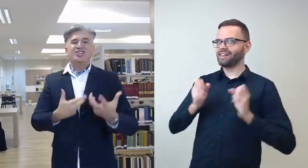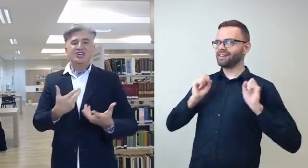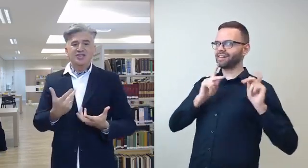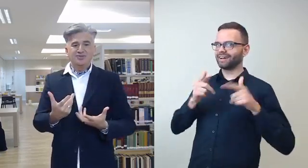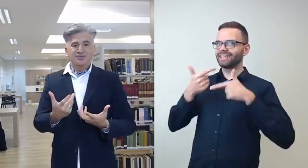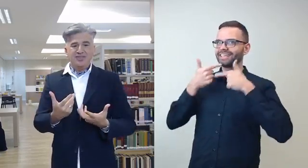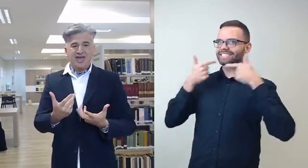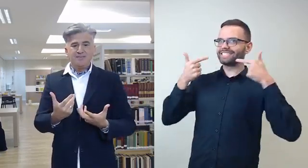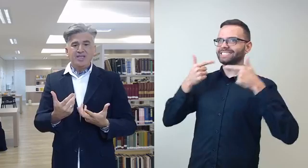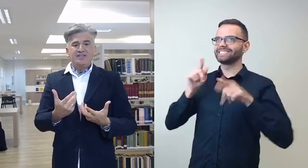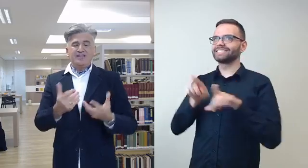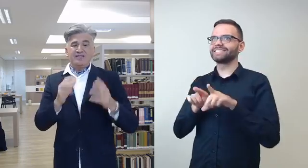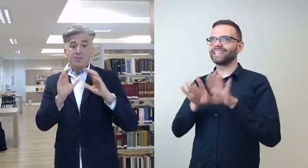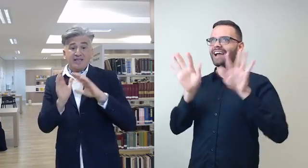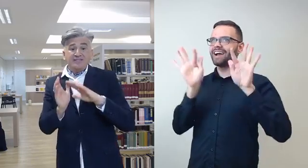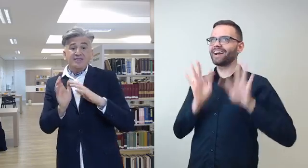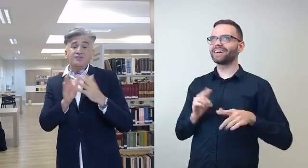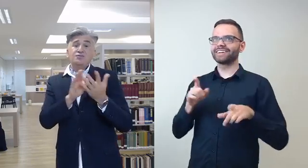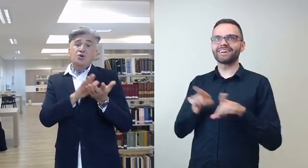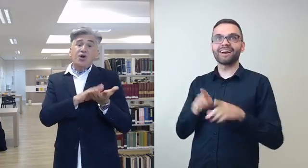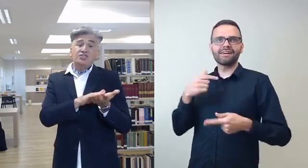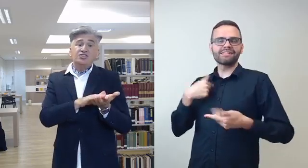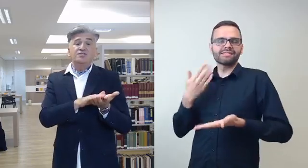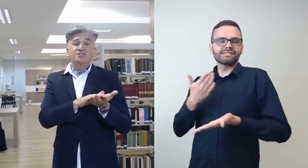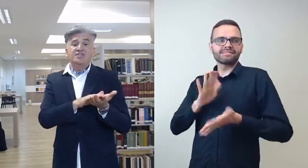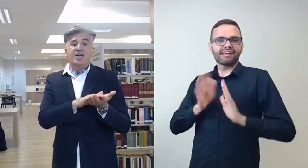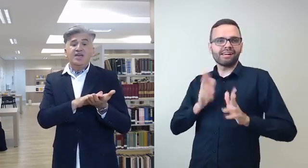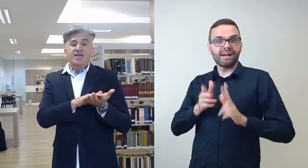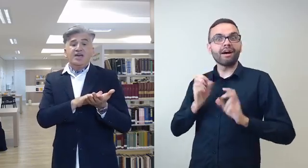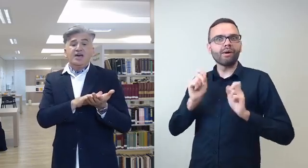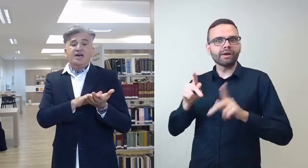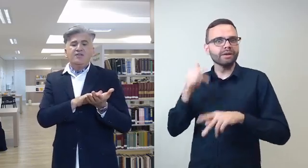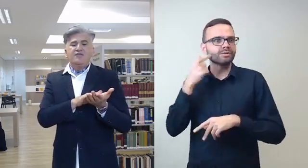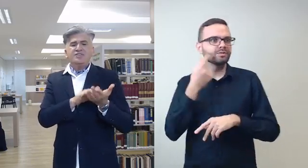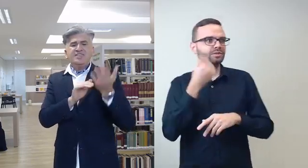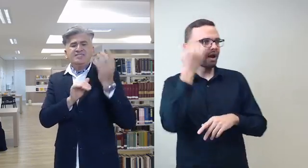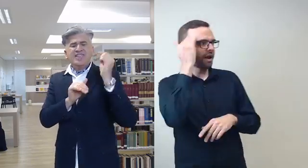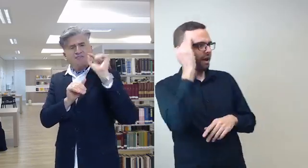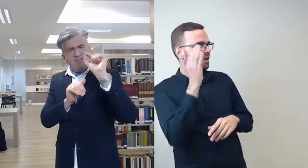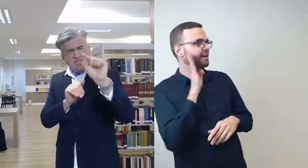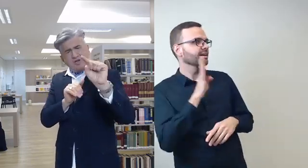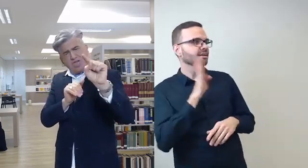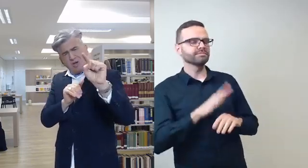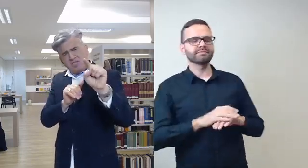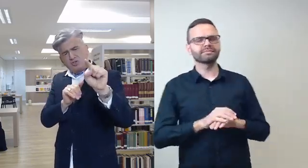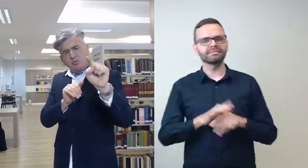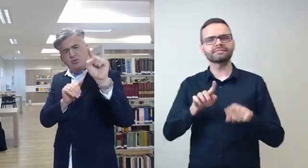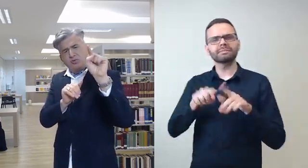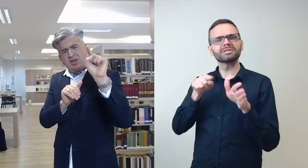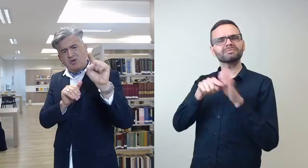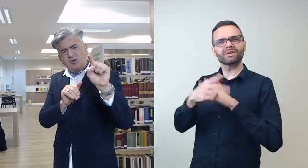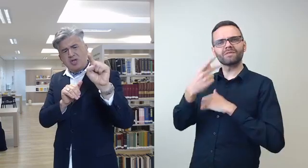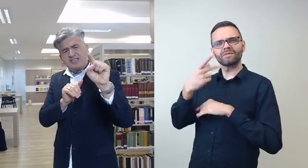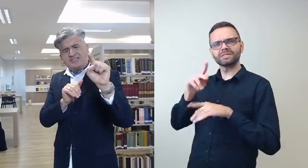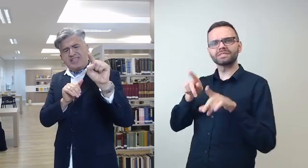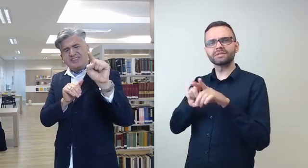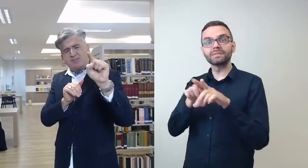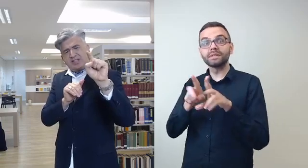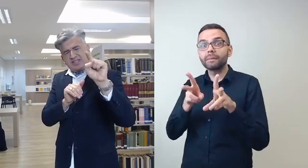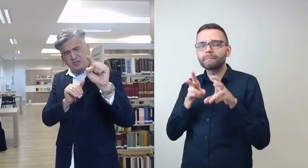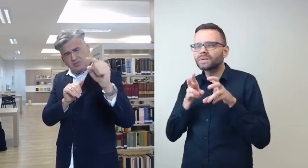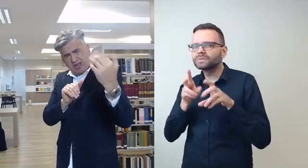está chegando, tá? Se eles são passivos ou ativos, tá? Você está vendo realmente o público que